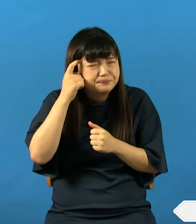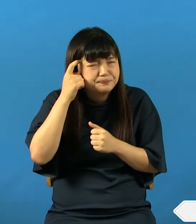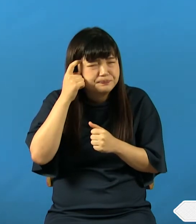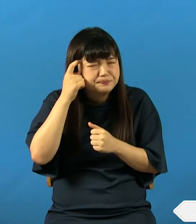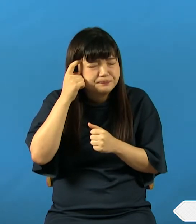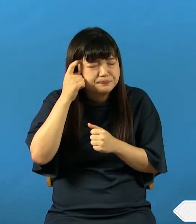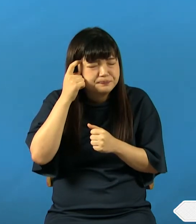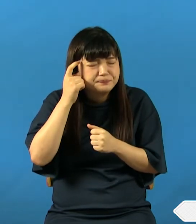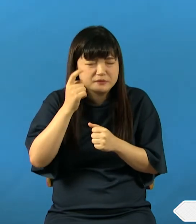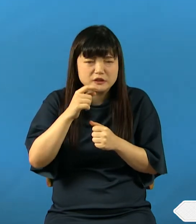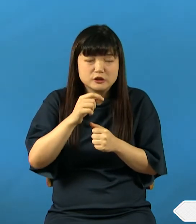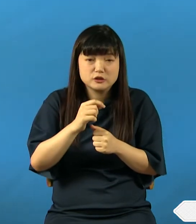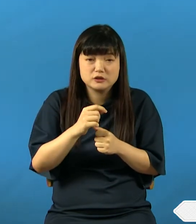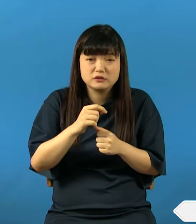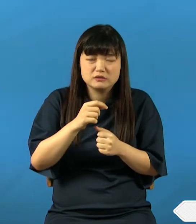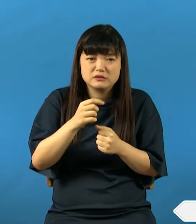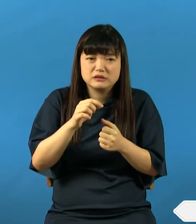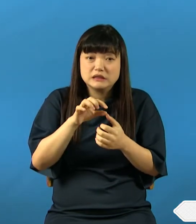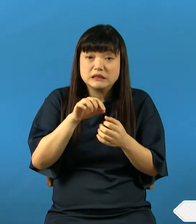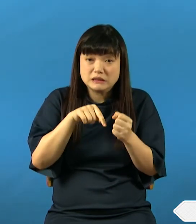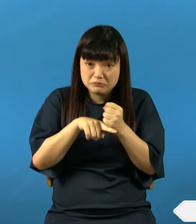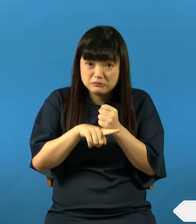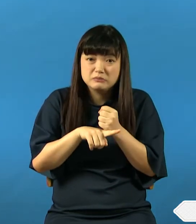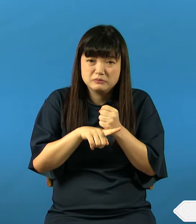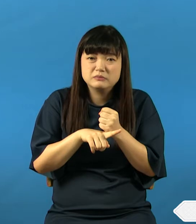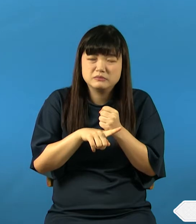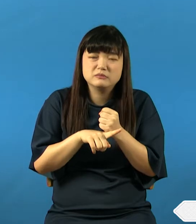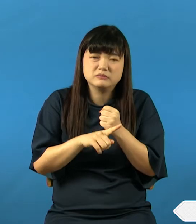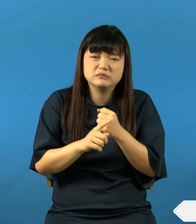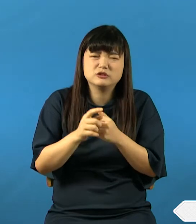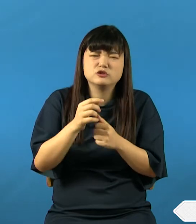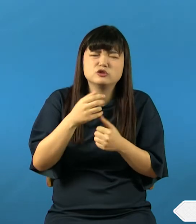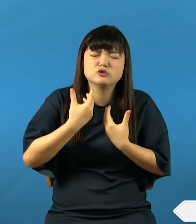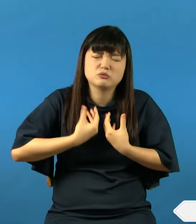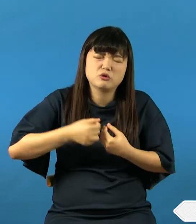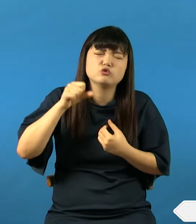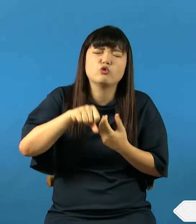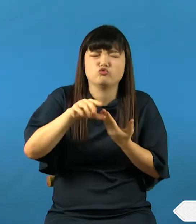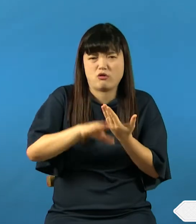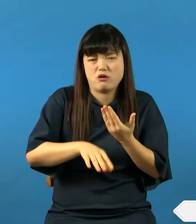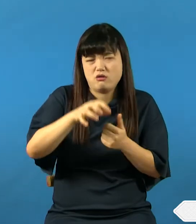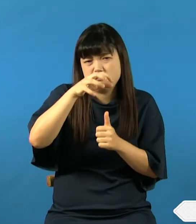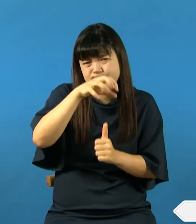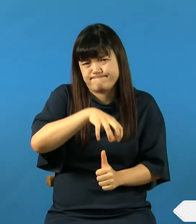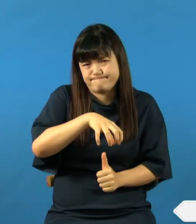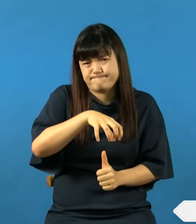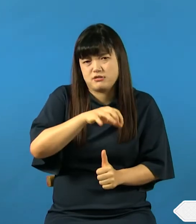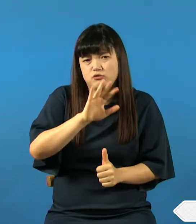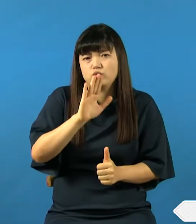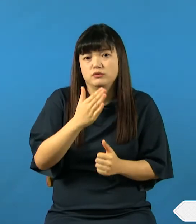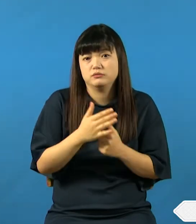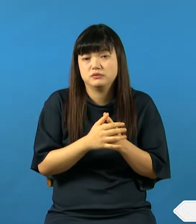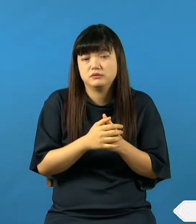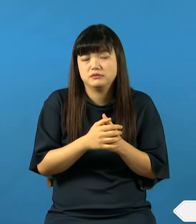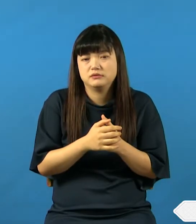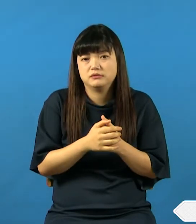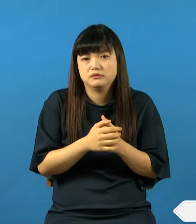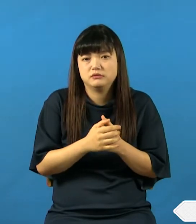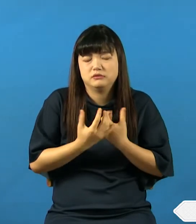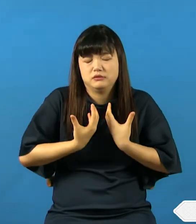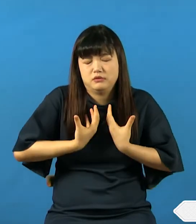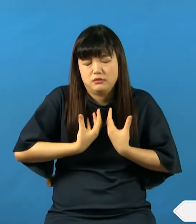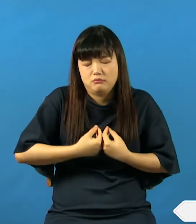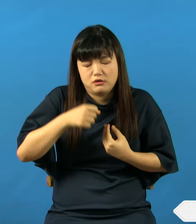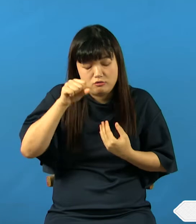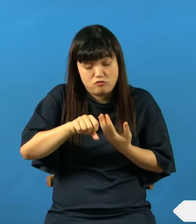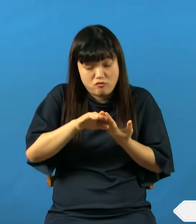정서적인 의미에서도 율법은 우리를 절망과 저주 아래 가두는 것입니다. 그런데 중요한 것은